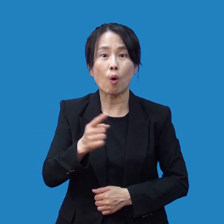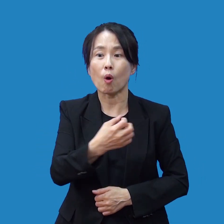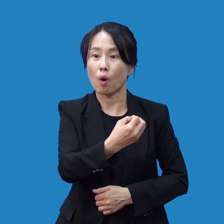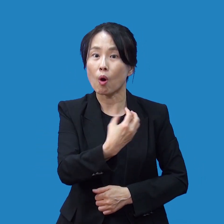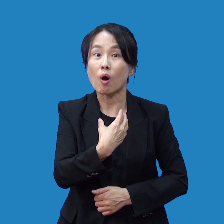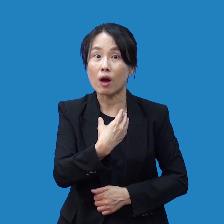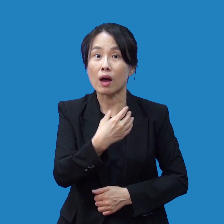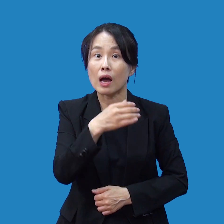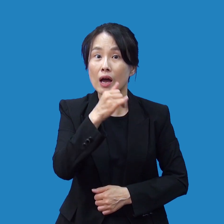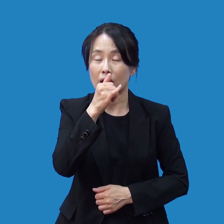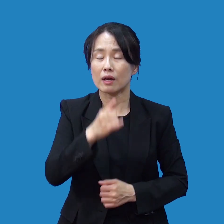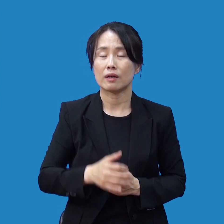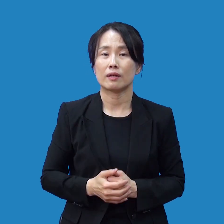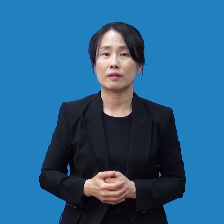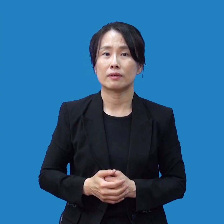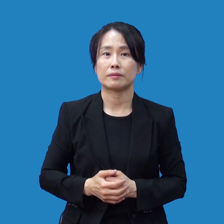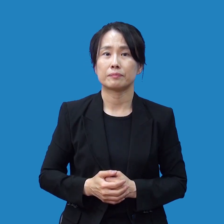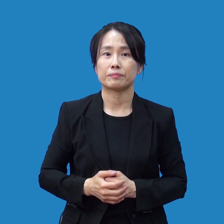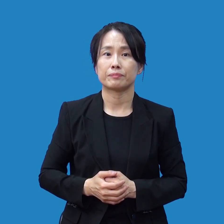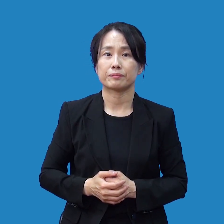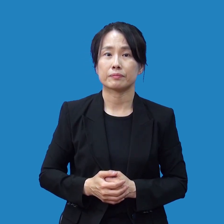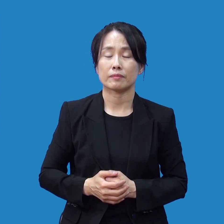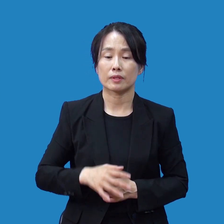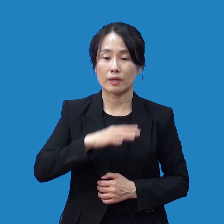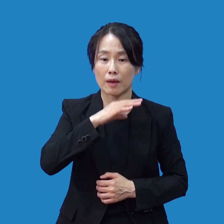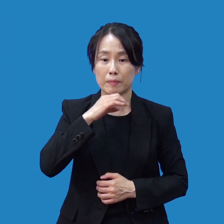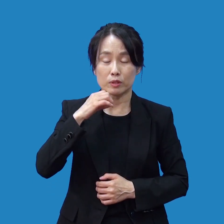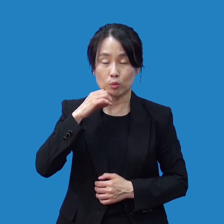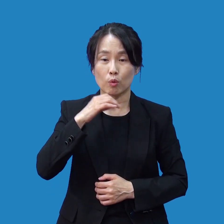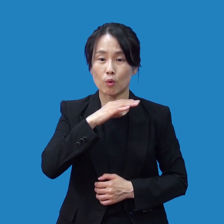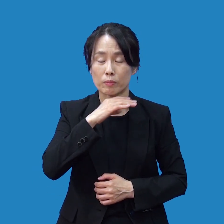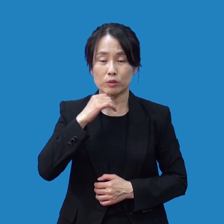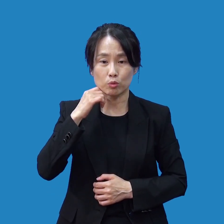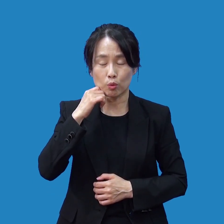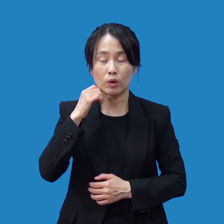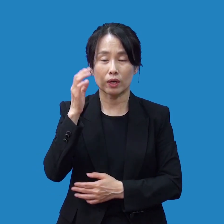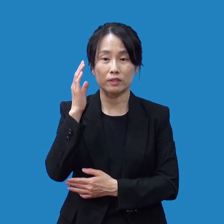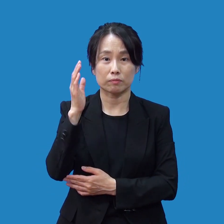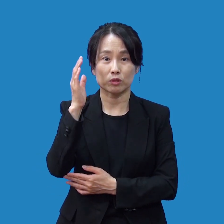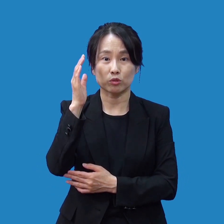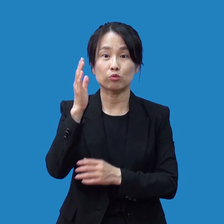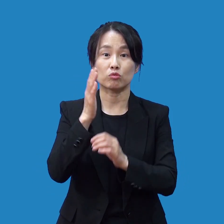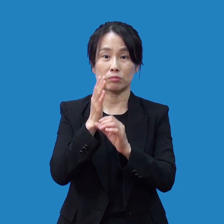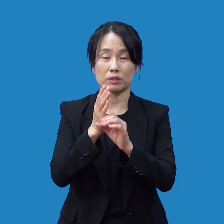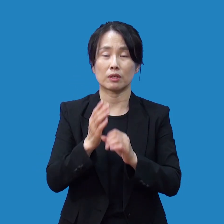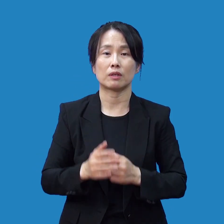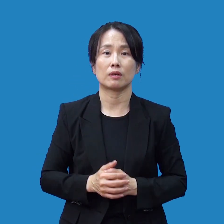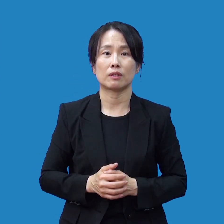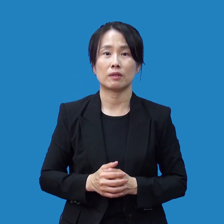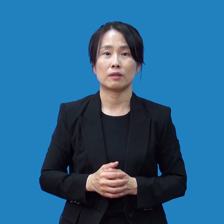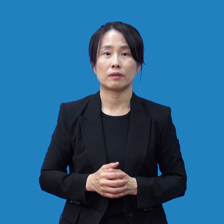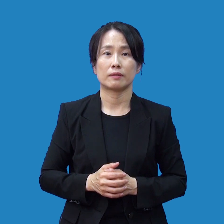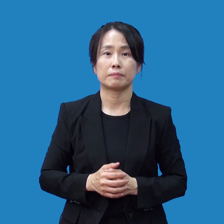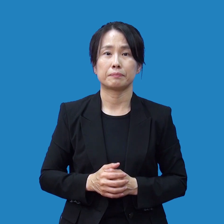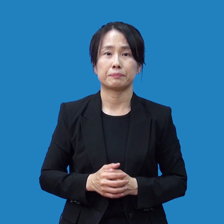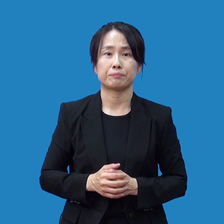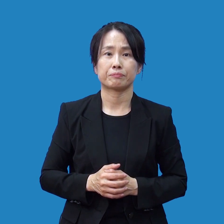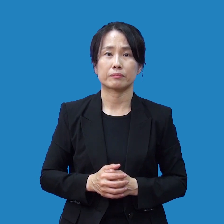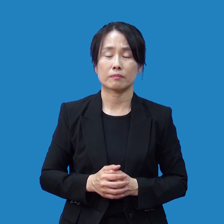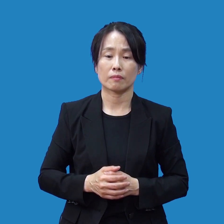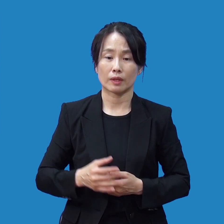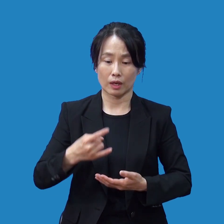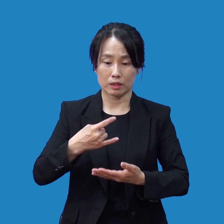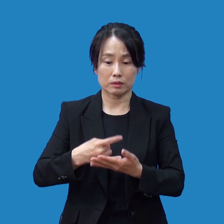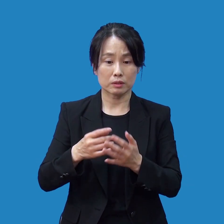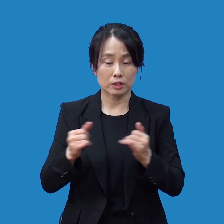못합니다. 이게 우리의 논리가 아니라 이 이스라엘 사람들의, 유대인들의 논리라는 말입니다. 뭐냐면